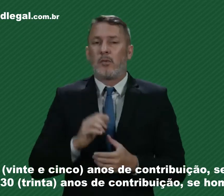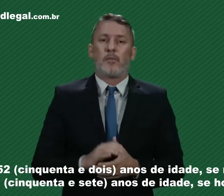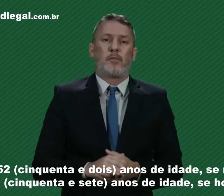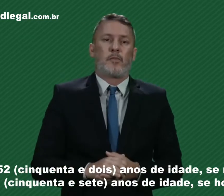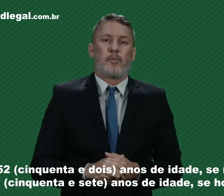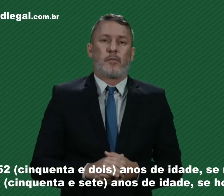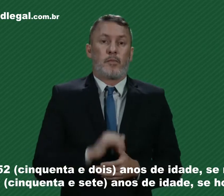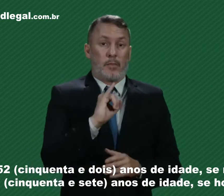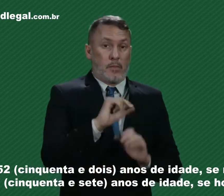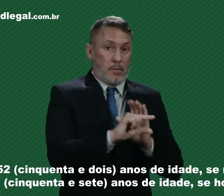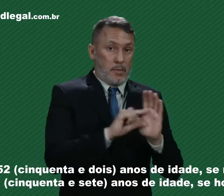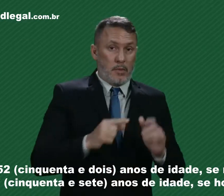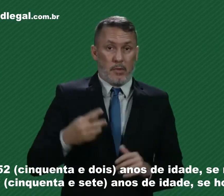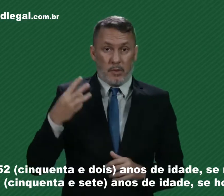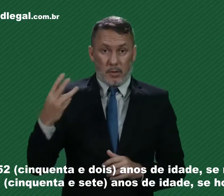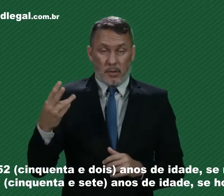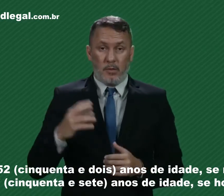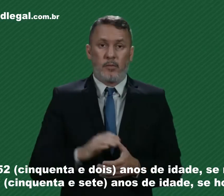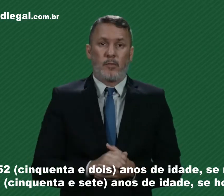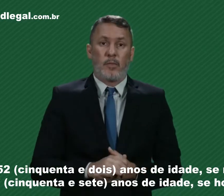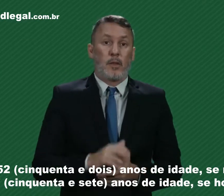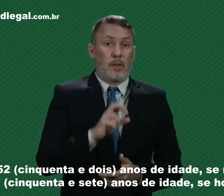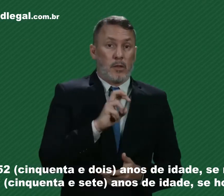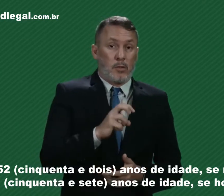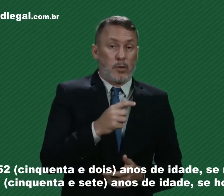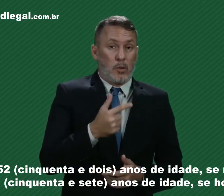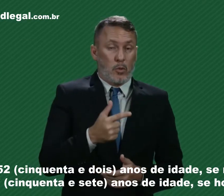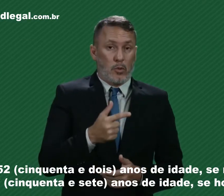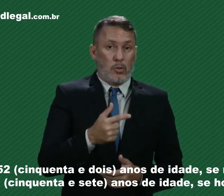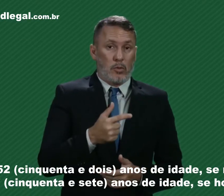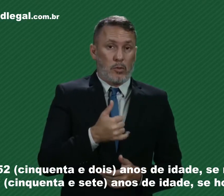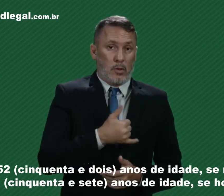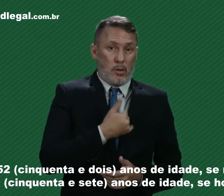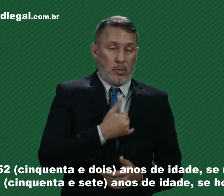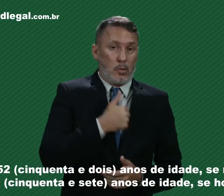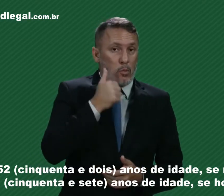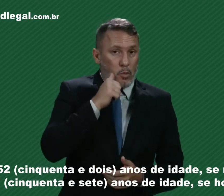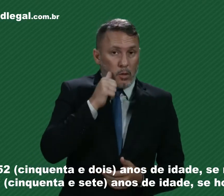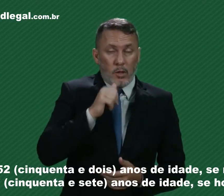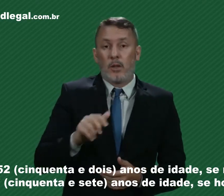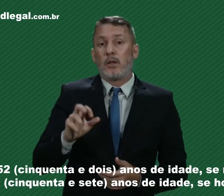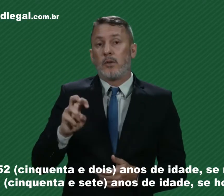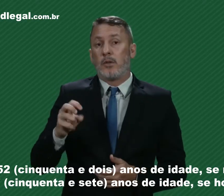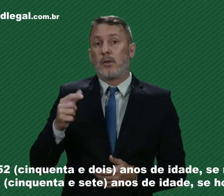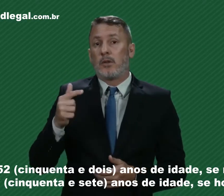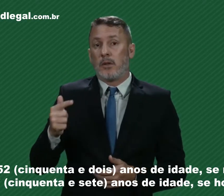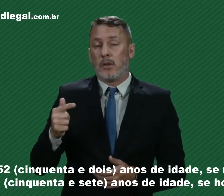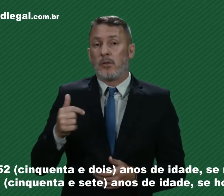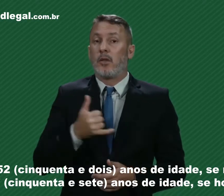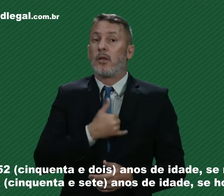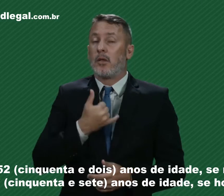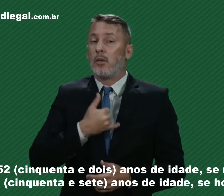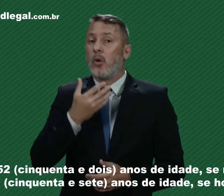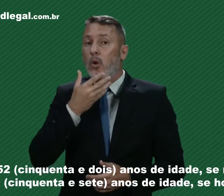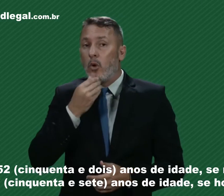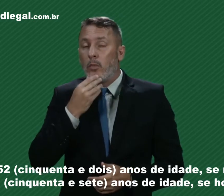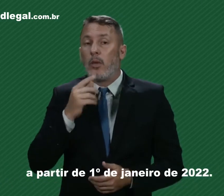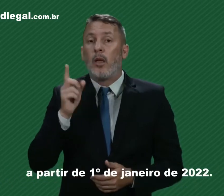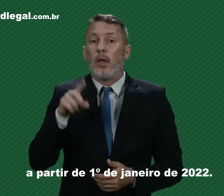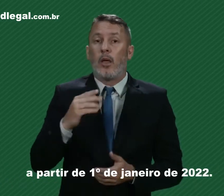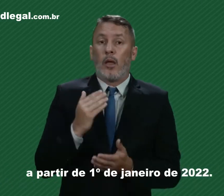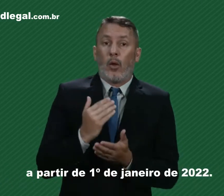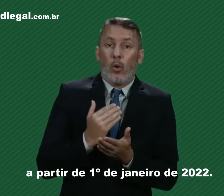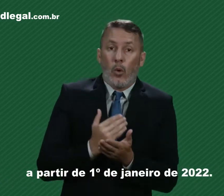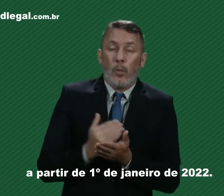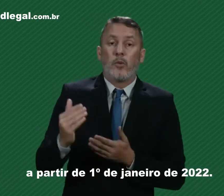homem. Inciso 3. 52 anos de idade se mulher e 57 anos de idade se homem